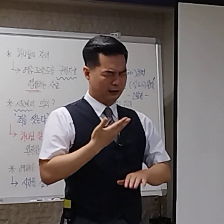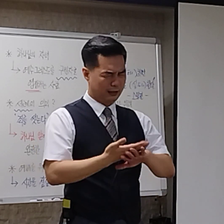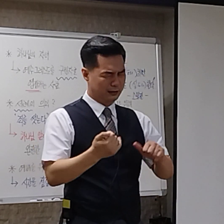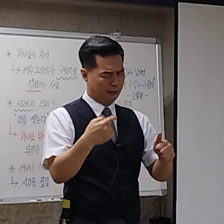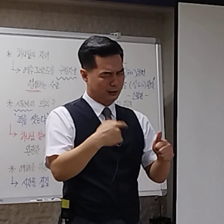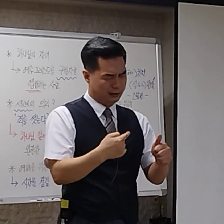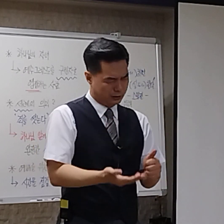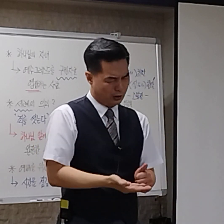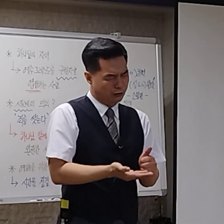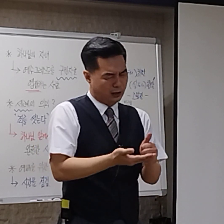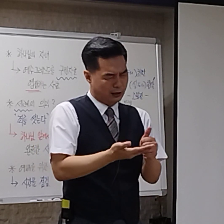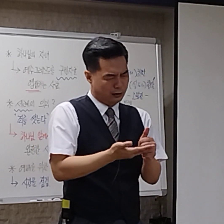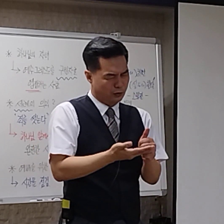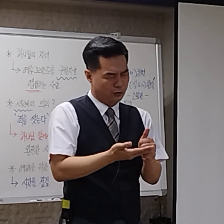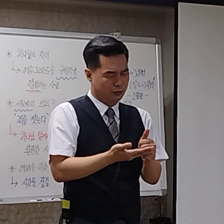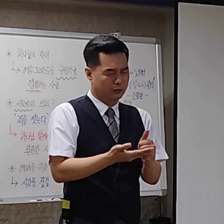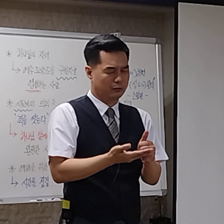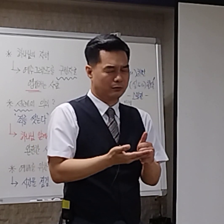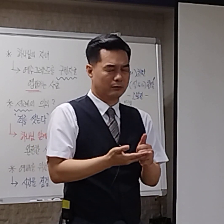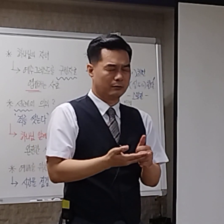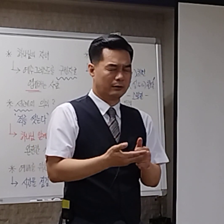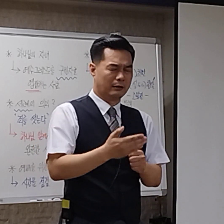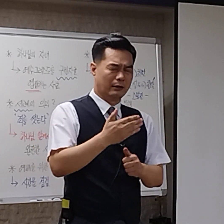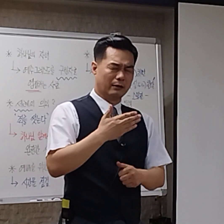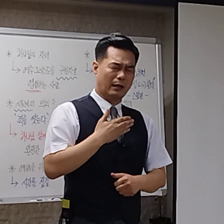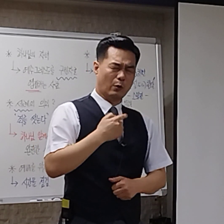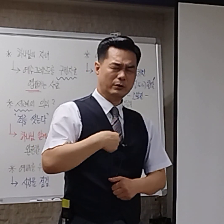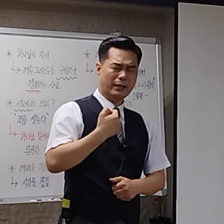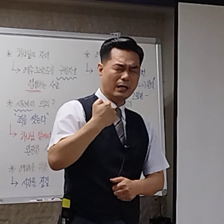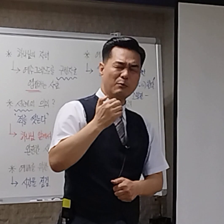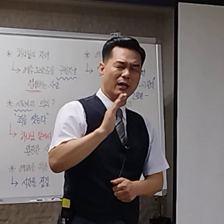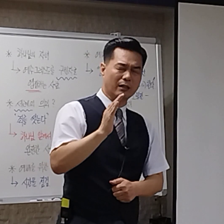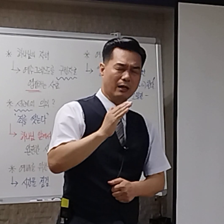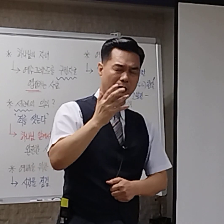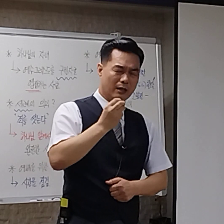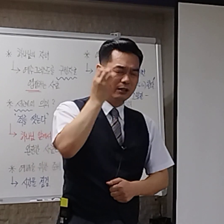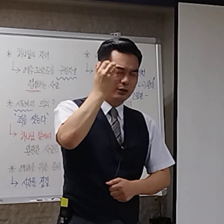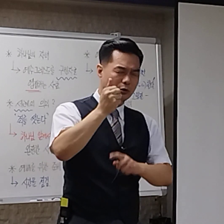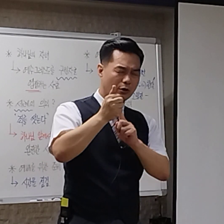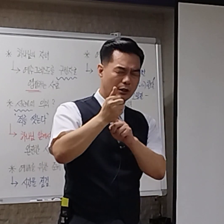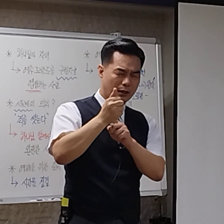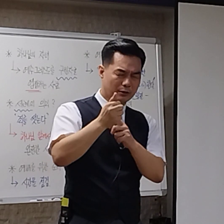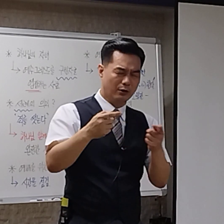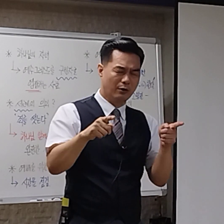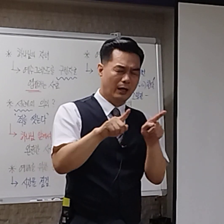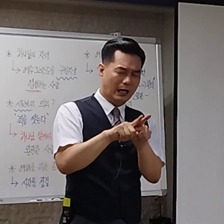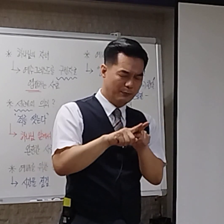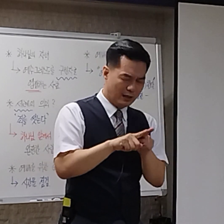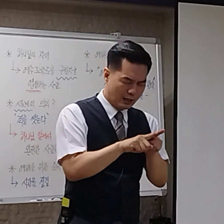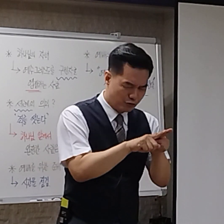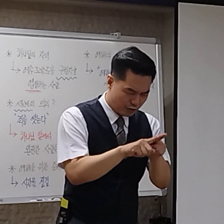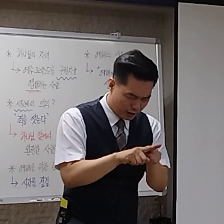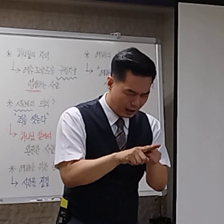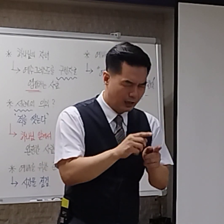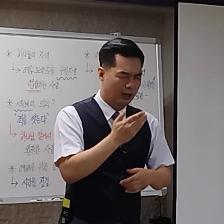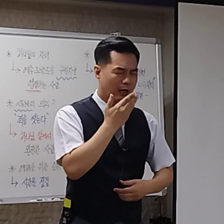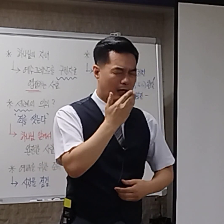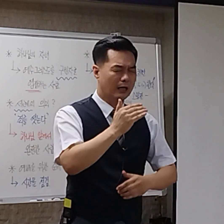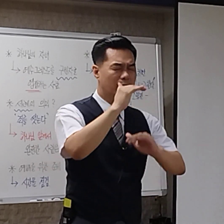다른 사람을 가르치고 양육하다니요. 나 혼자의 힘이 아니라 성령님께서 함께 해주셔야